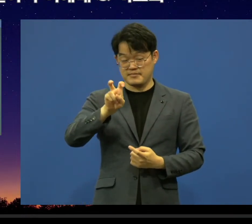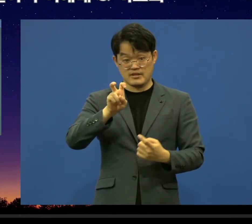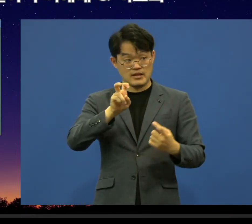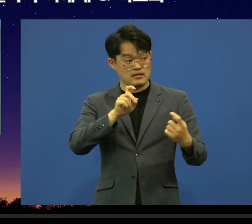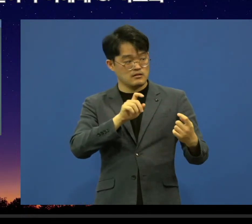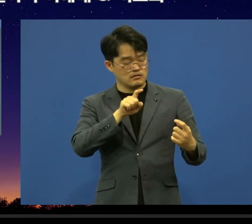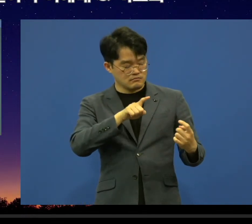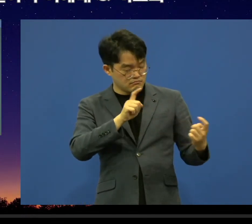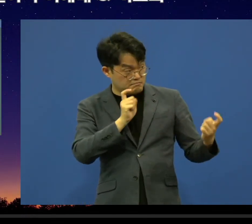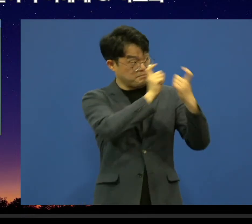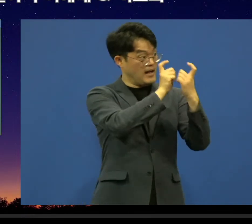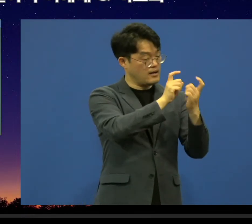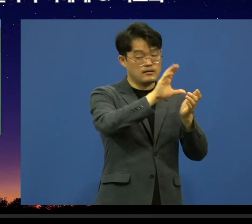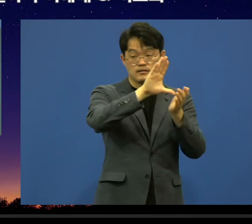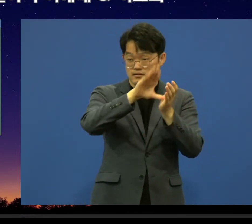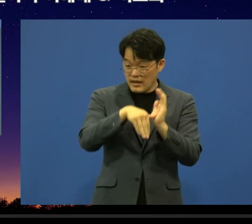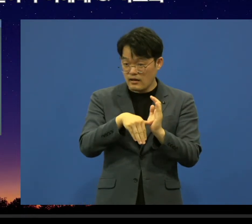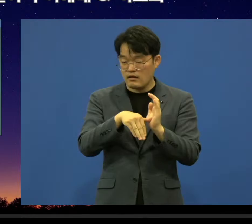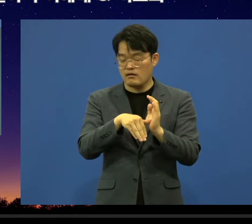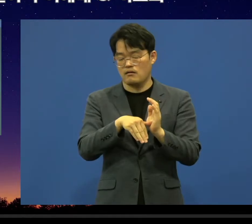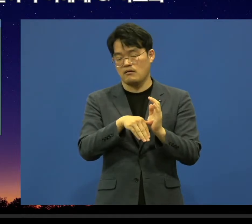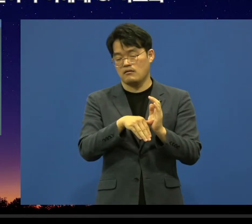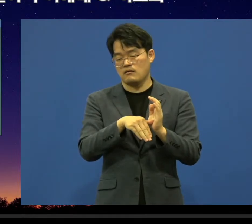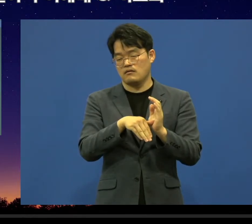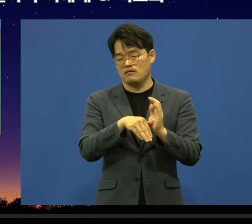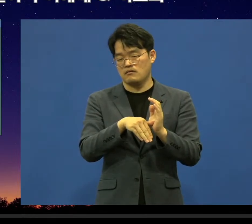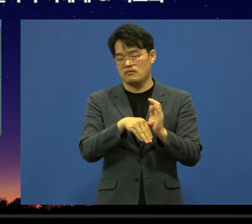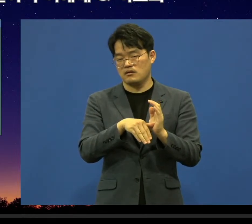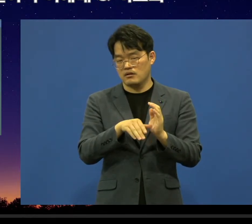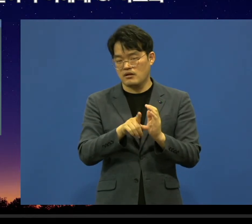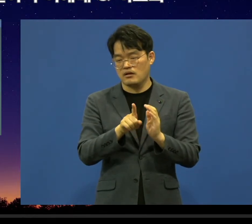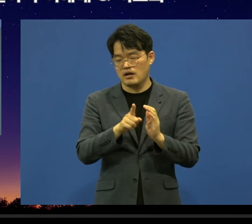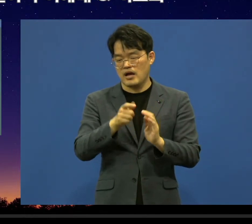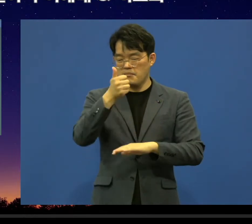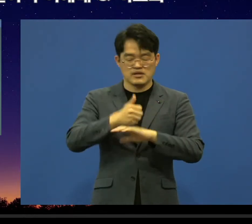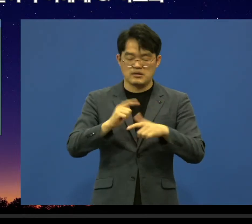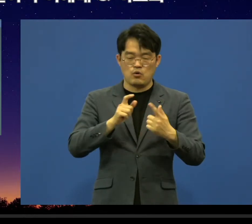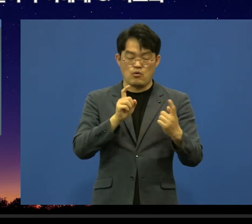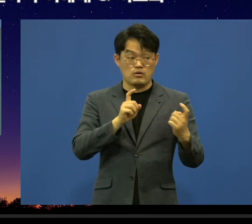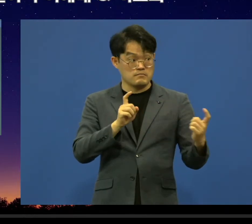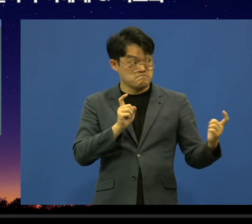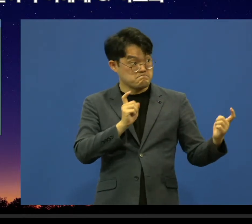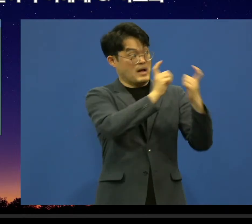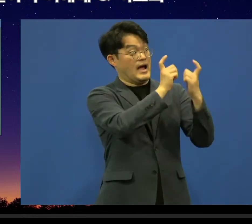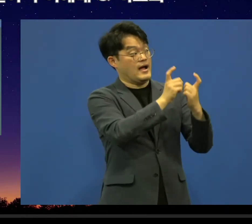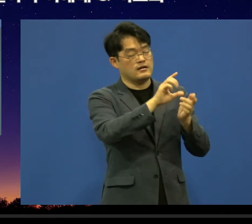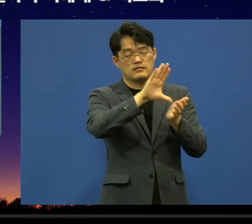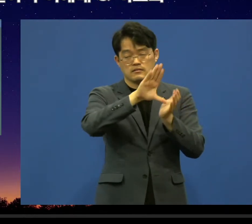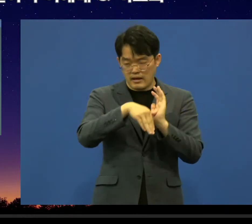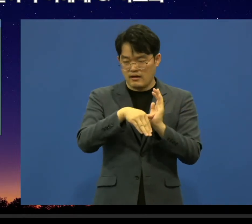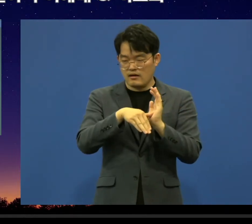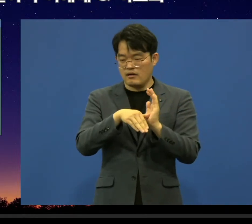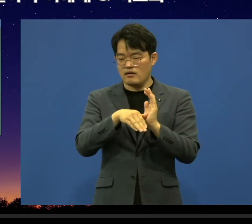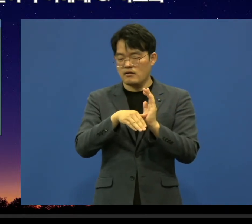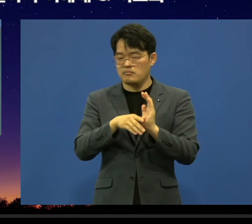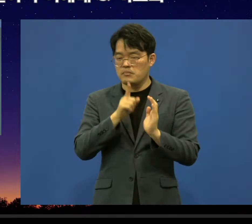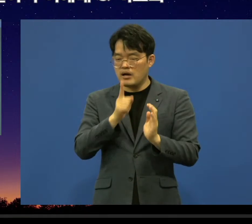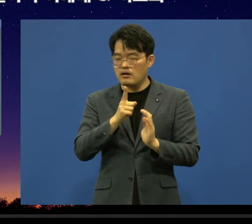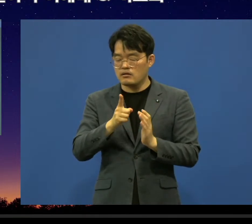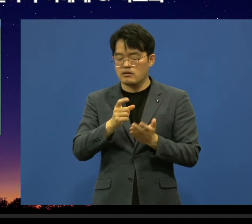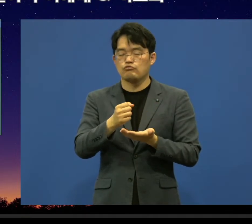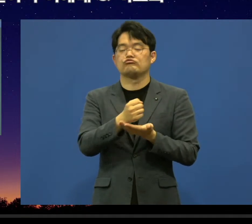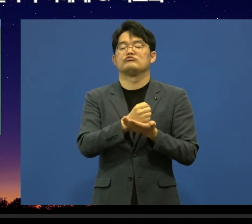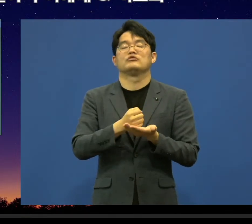다윗과 골리앗의 만남을 성경은 마침 이렇게 표현하고 있어요. 우연이 아니라는